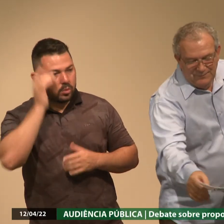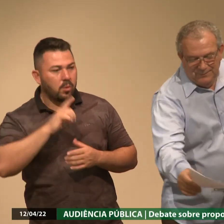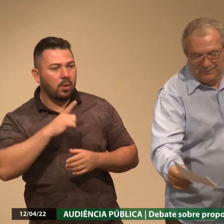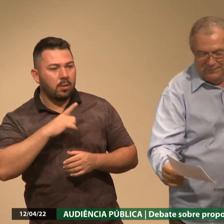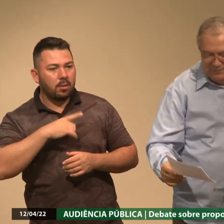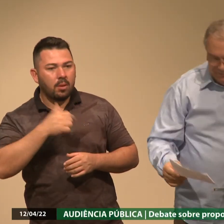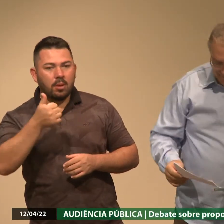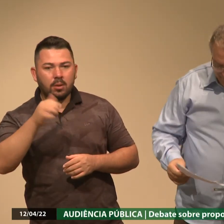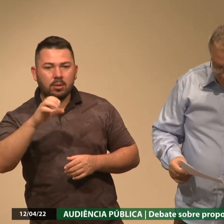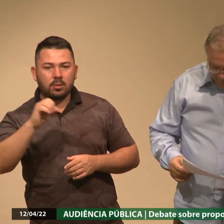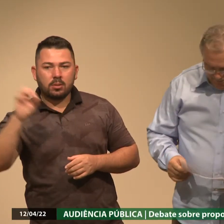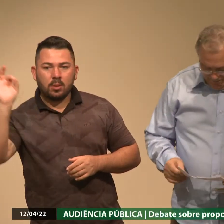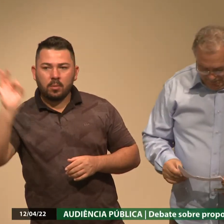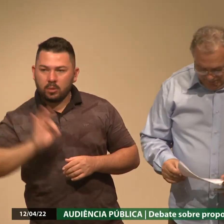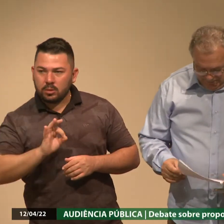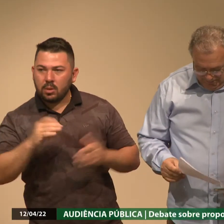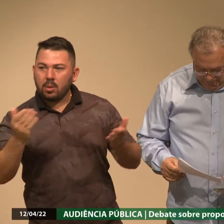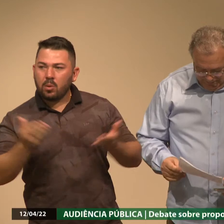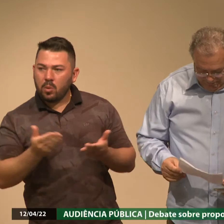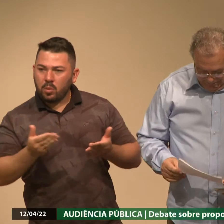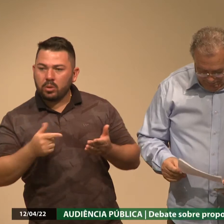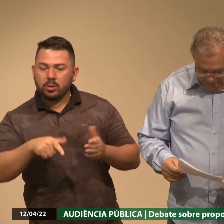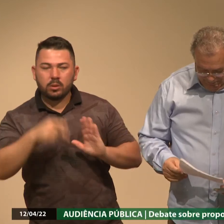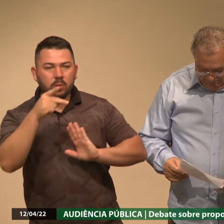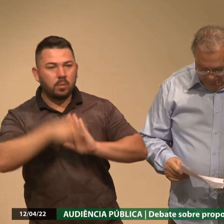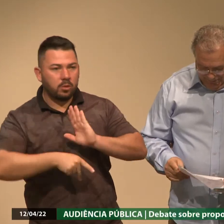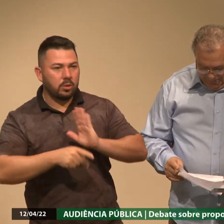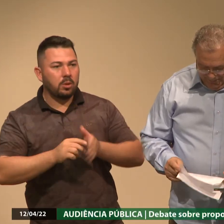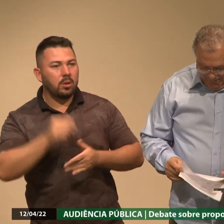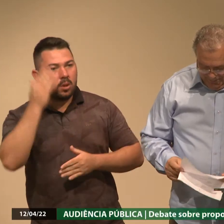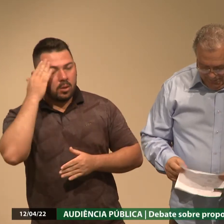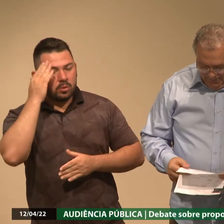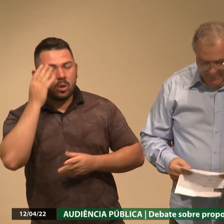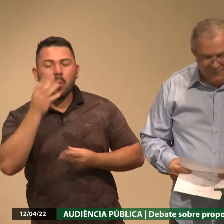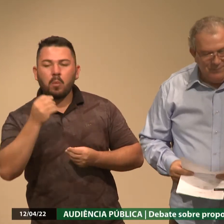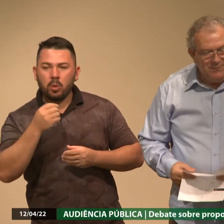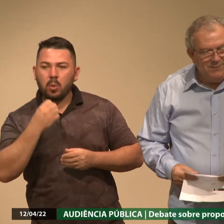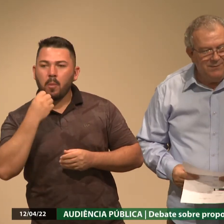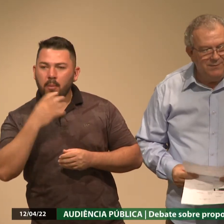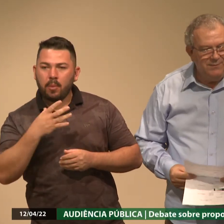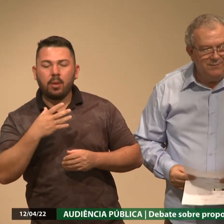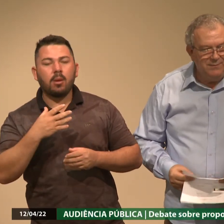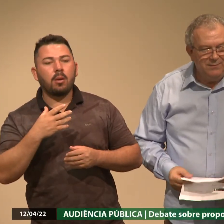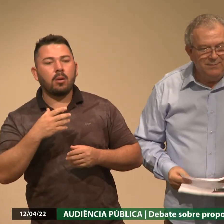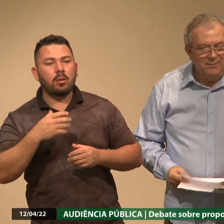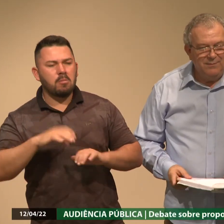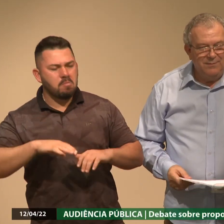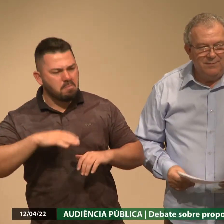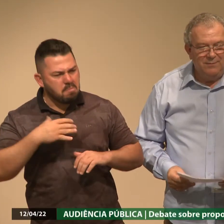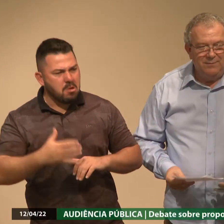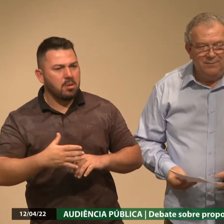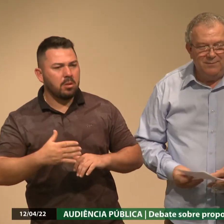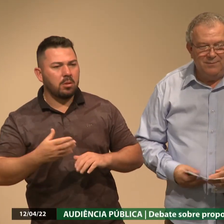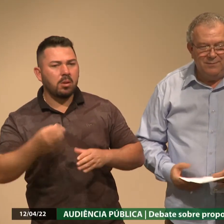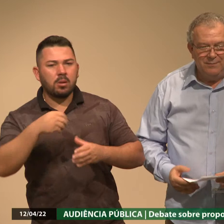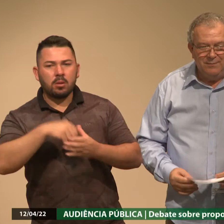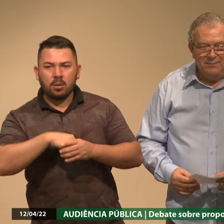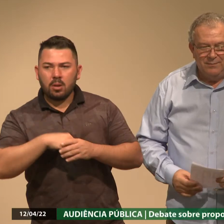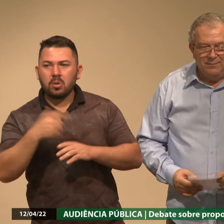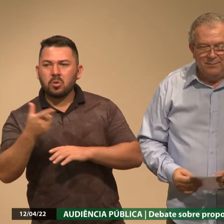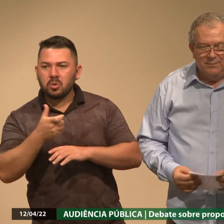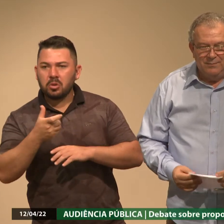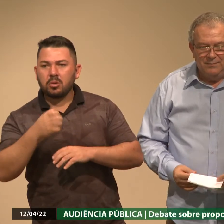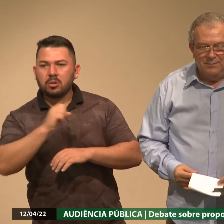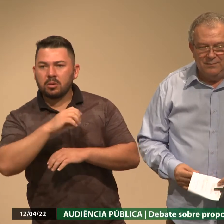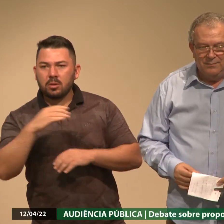sem por cento de confiança Hoje nesse projeto eu sei muito bem do potencial do tiro dentro do Estado de